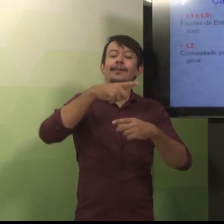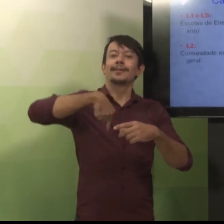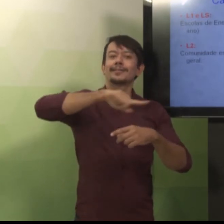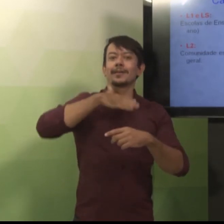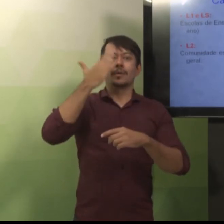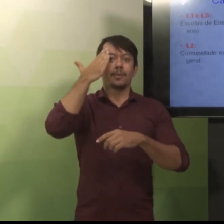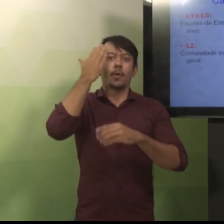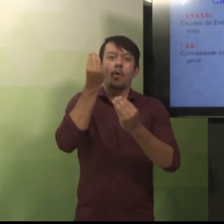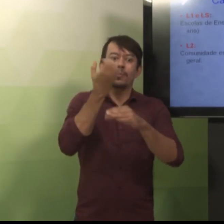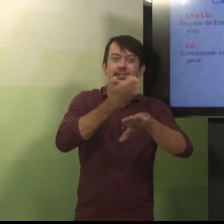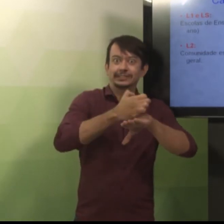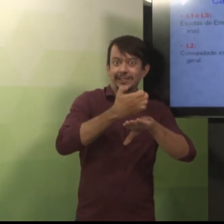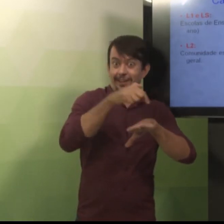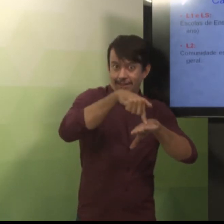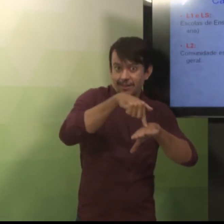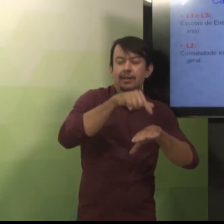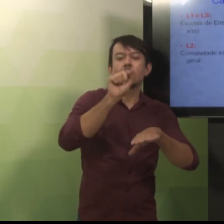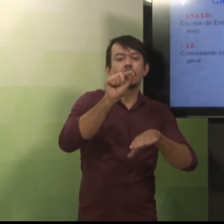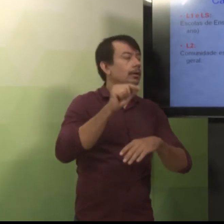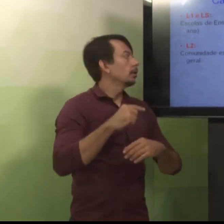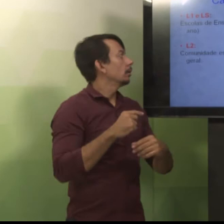ele se dará.